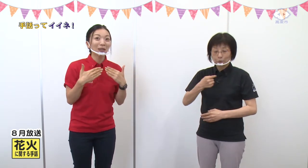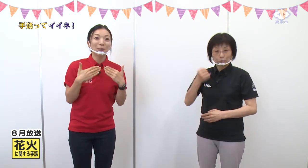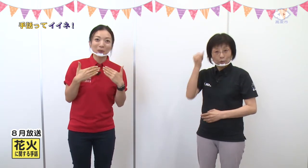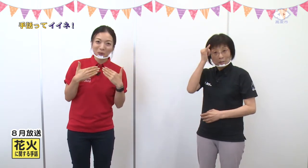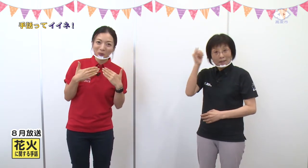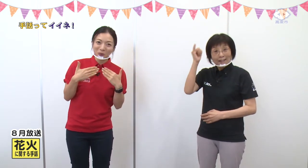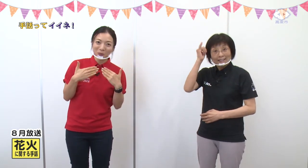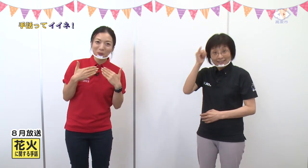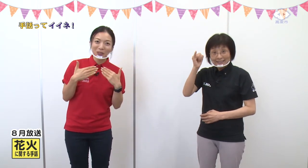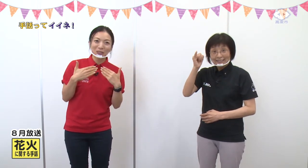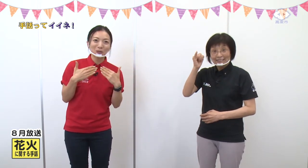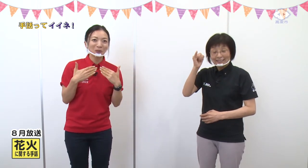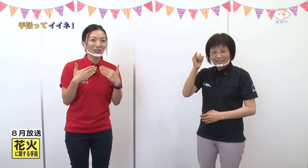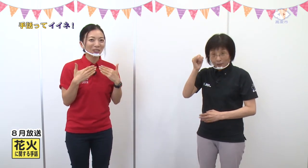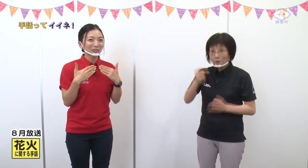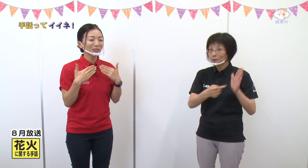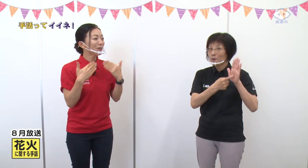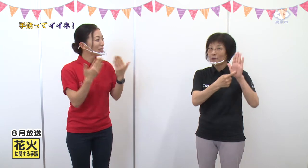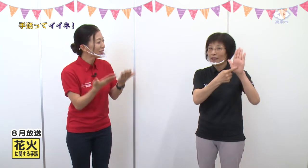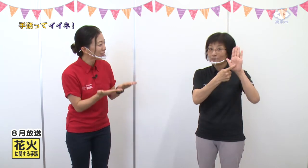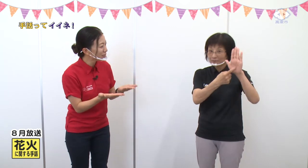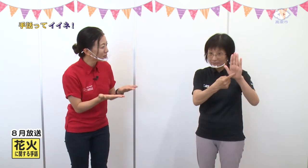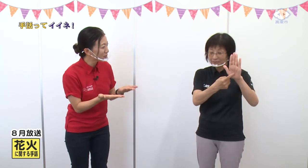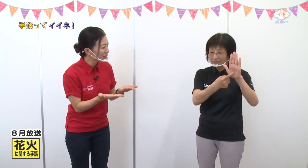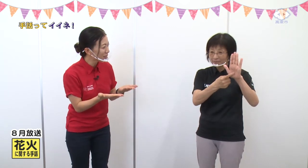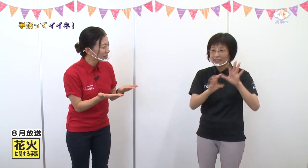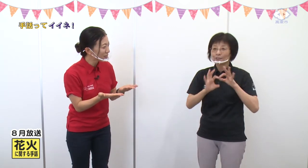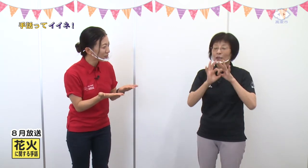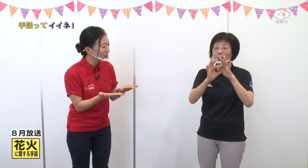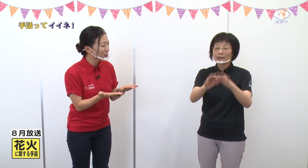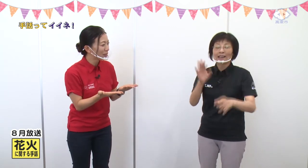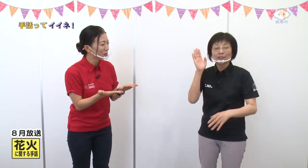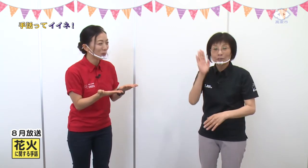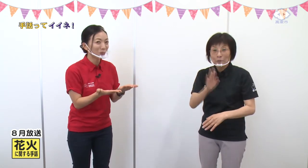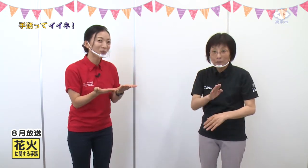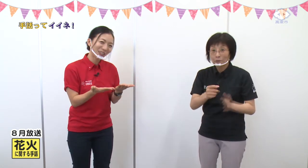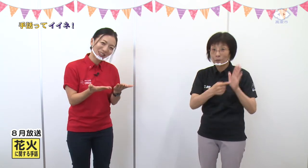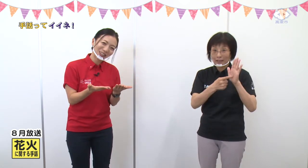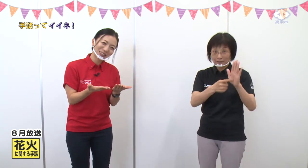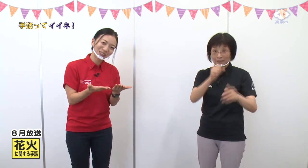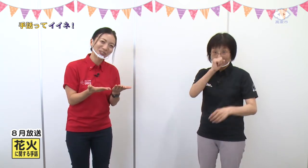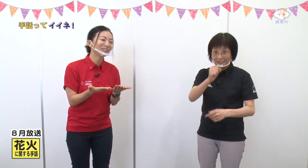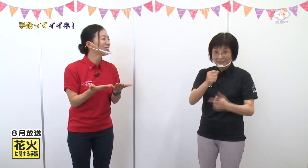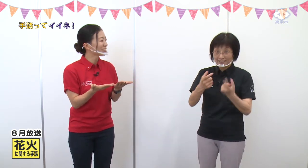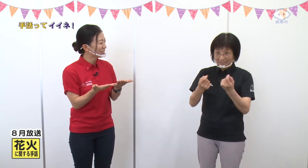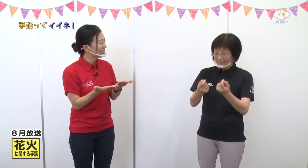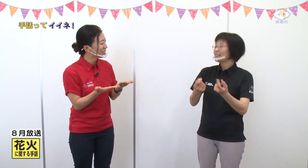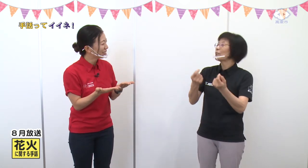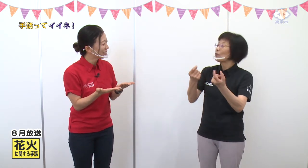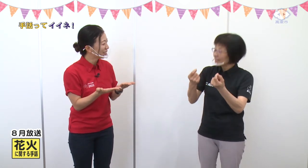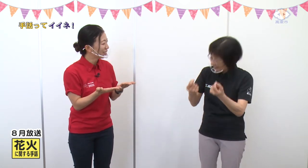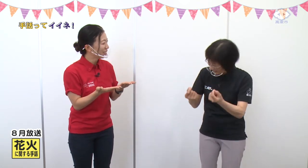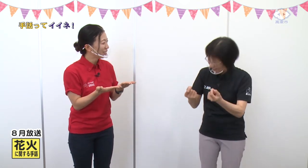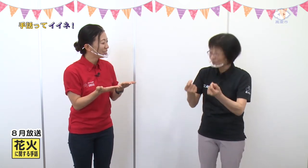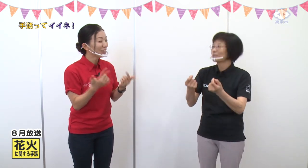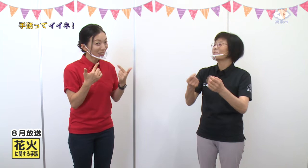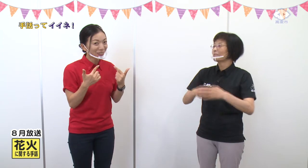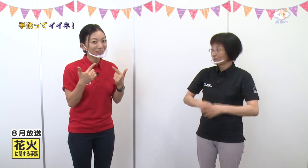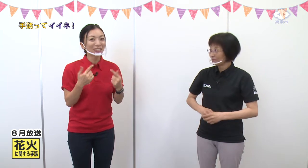火を、まあ、人に伝わりやすいようにすれば OK っていう感じですかね。 そうです。 じゃあ私